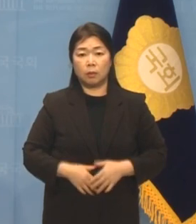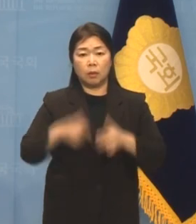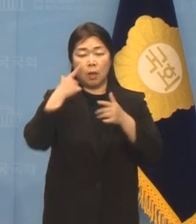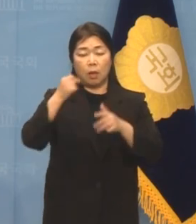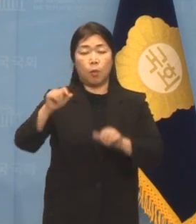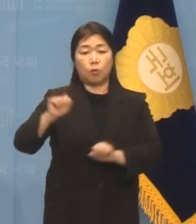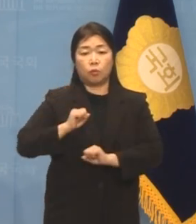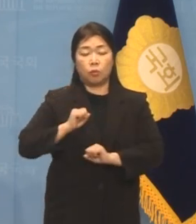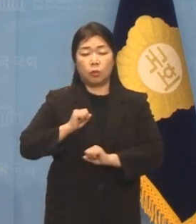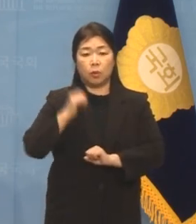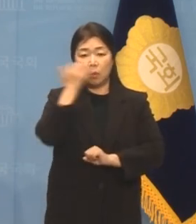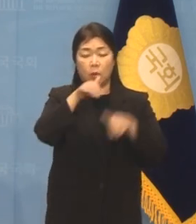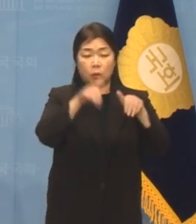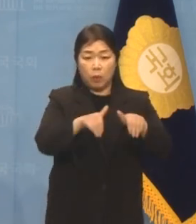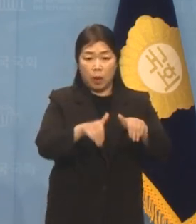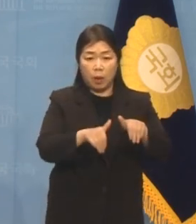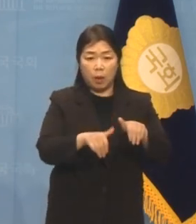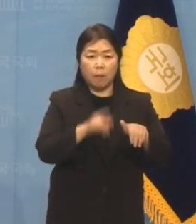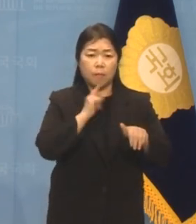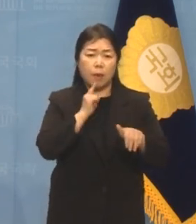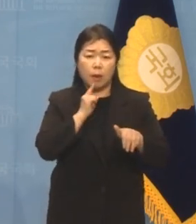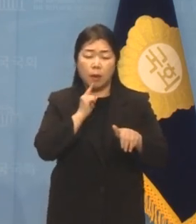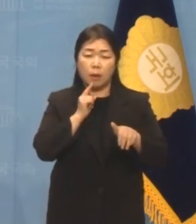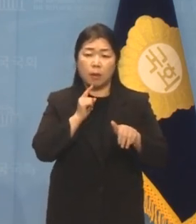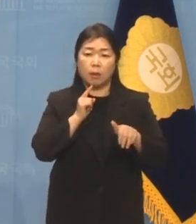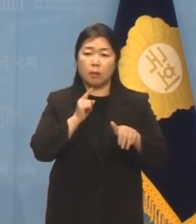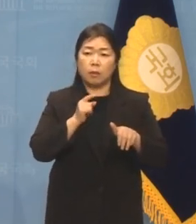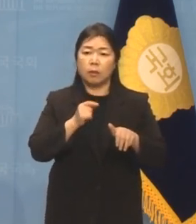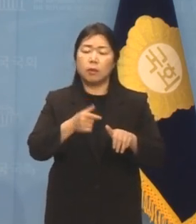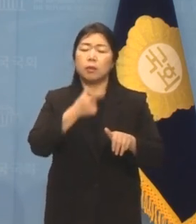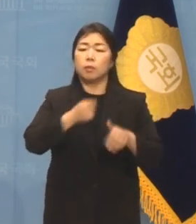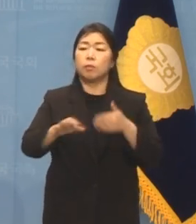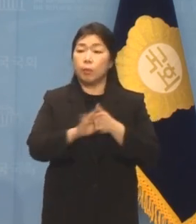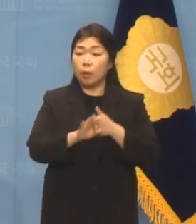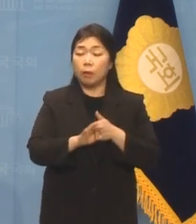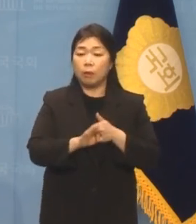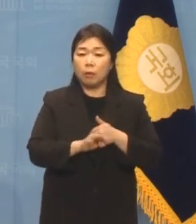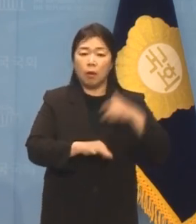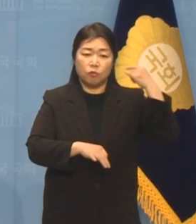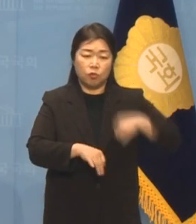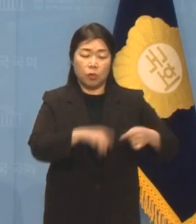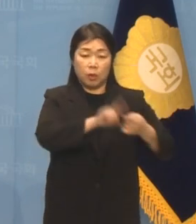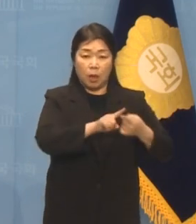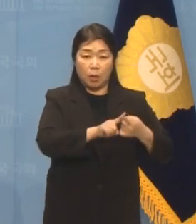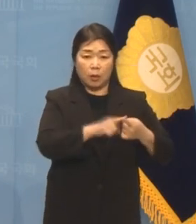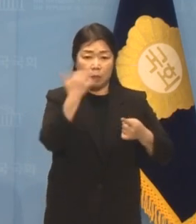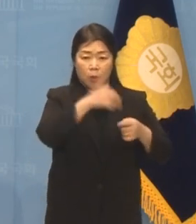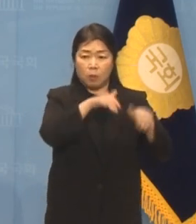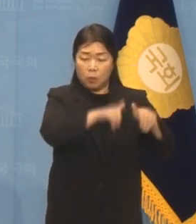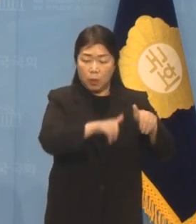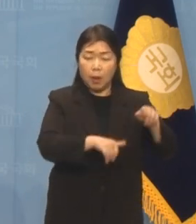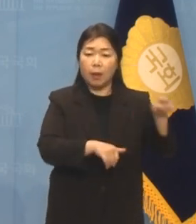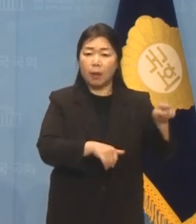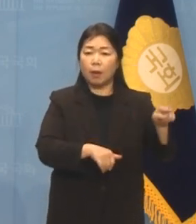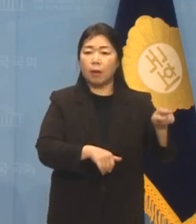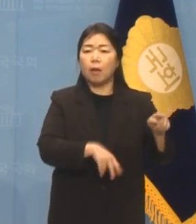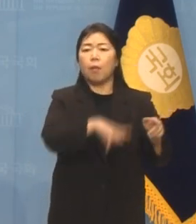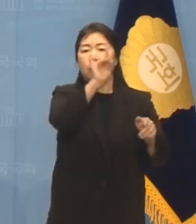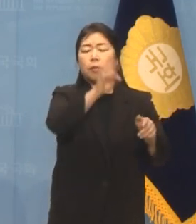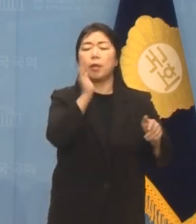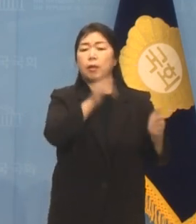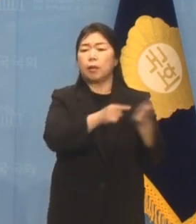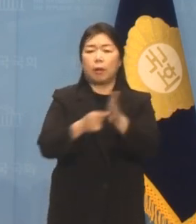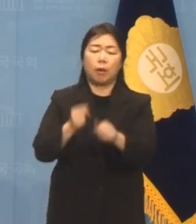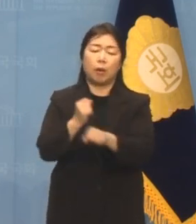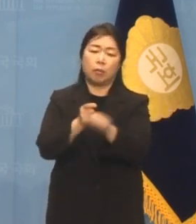중국에 의한 로제도 지적해야 한다 일본군 성로 해제 문제를 다 알고 있는데 자꾸